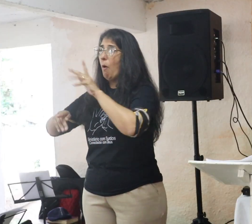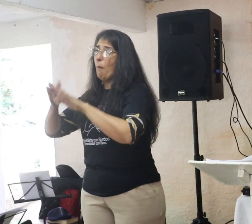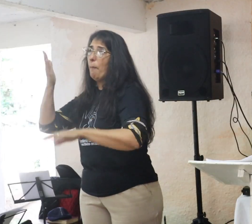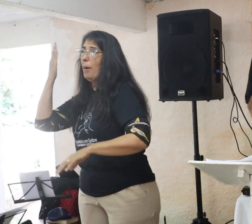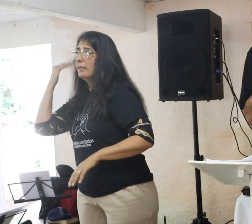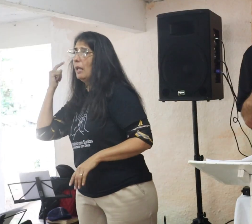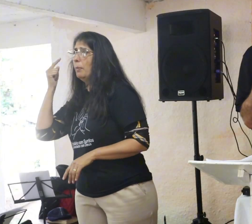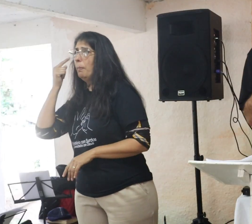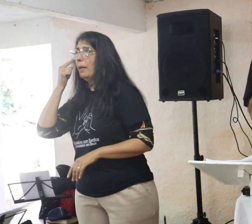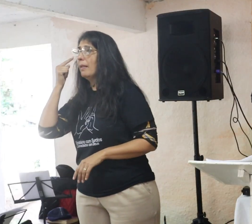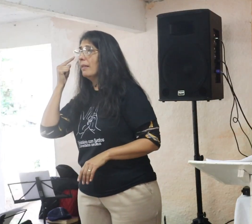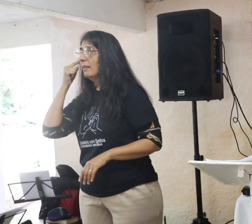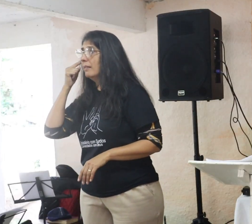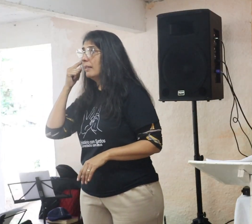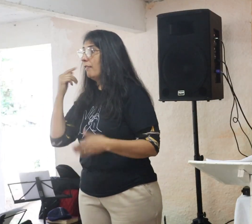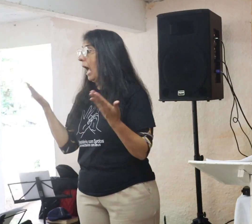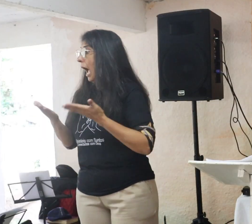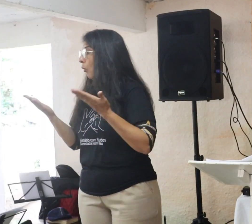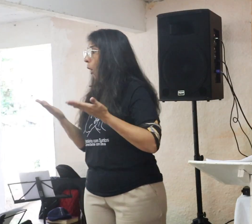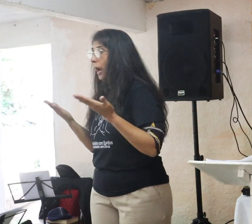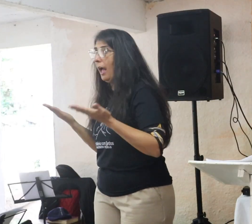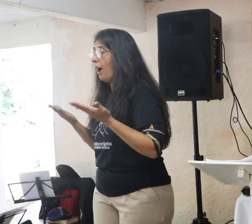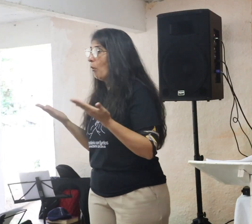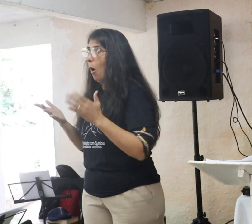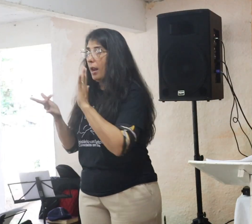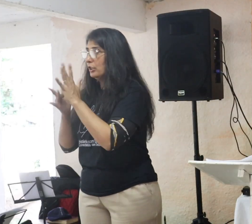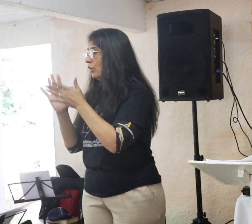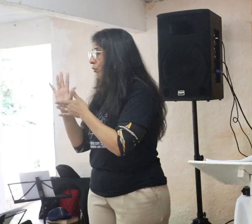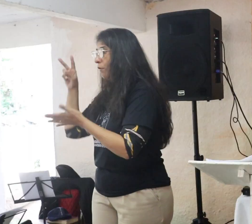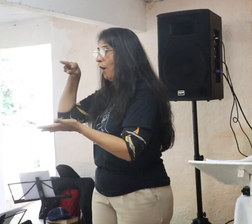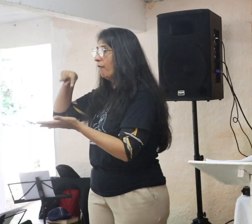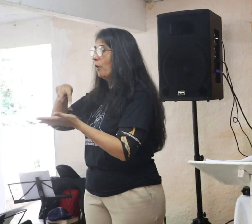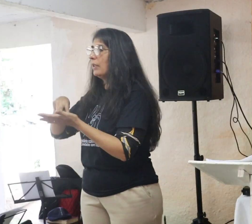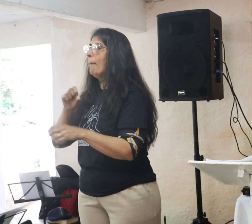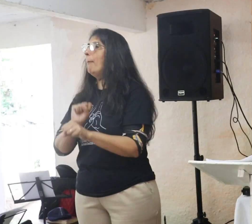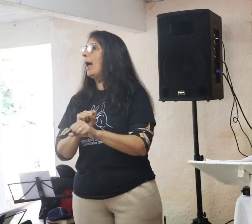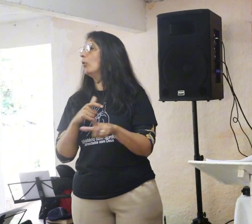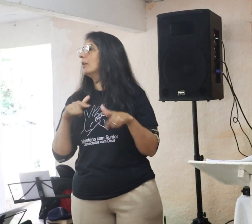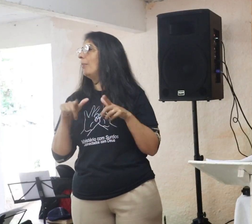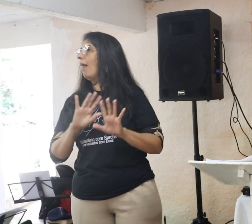até de trabalhar. Pararam de trabalhar.